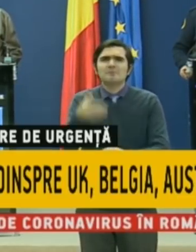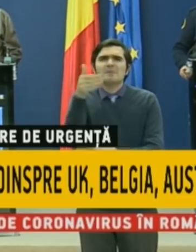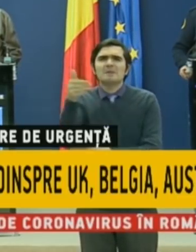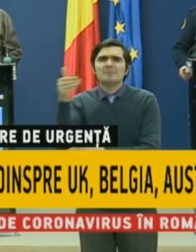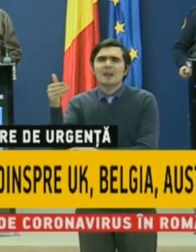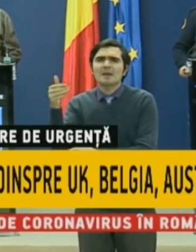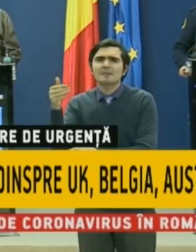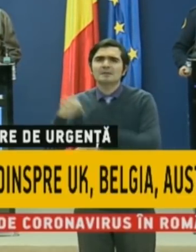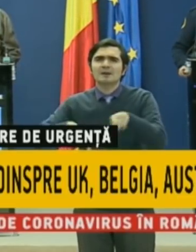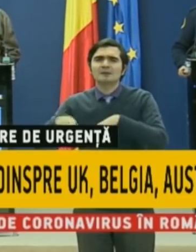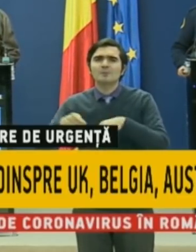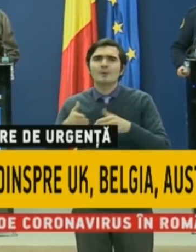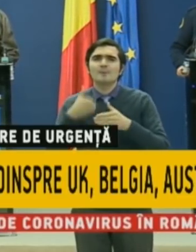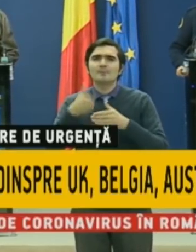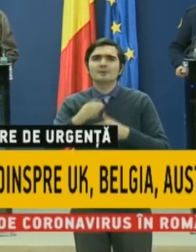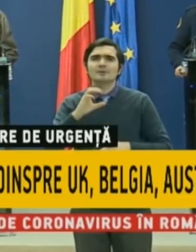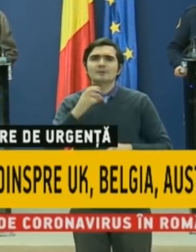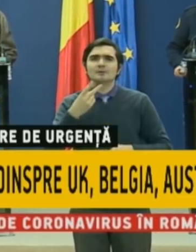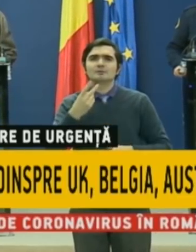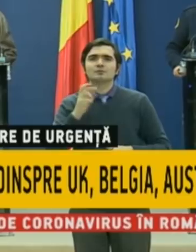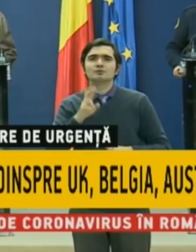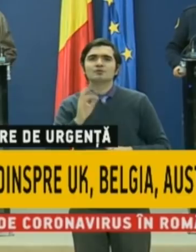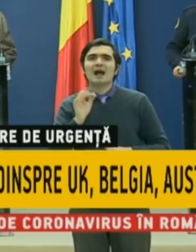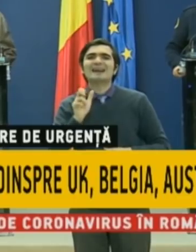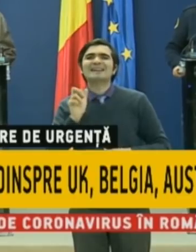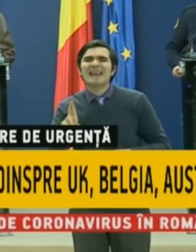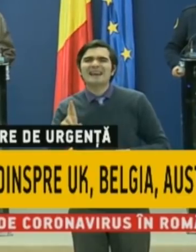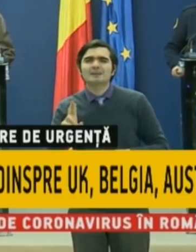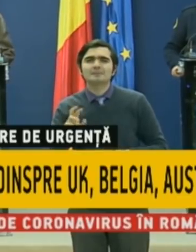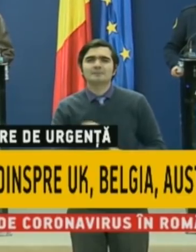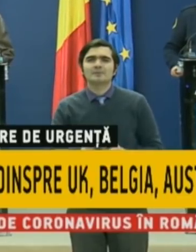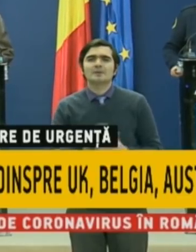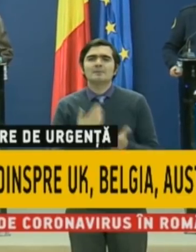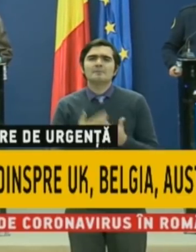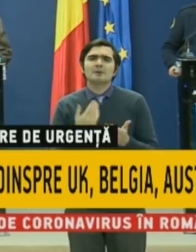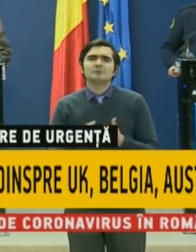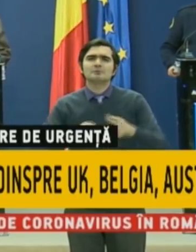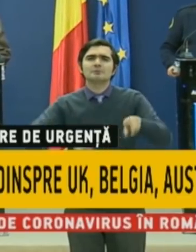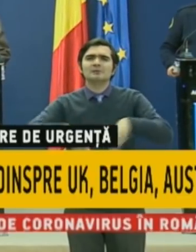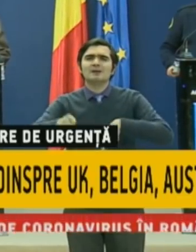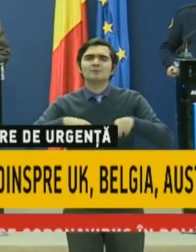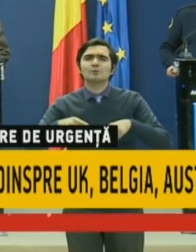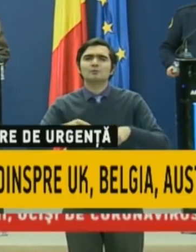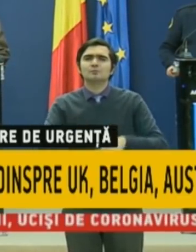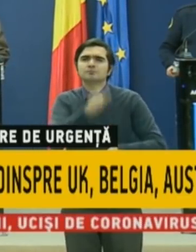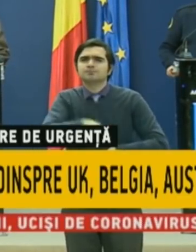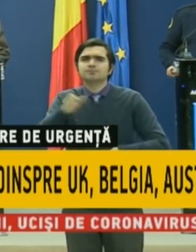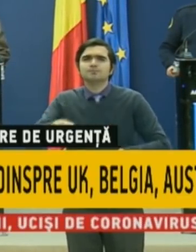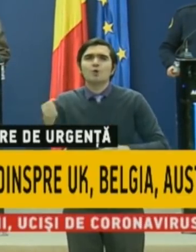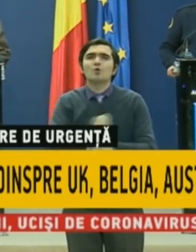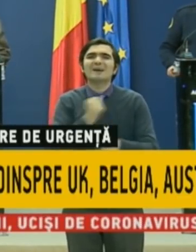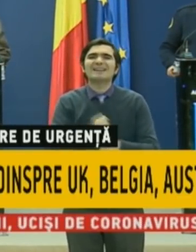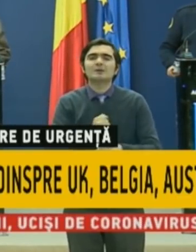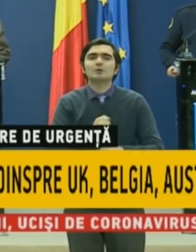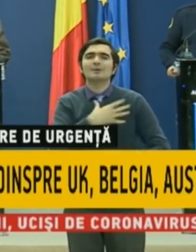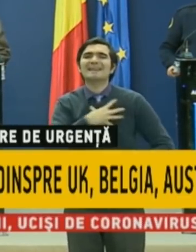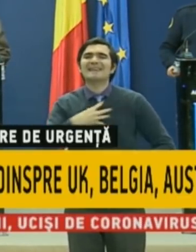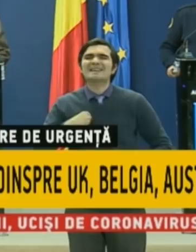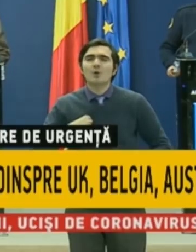operatorii aerieni prin curse charter neregulate pentru transportul lucrătorilor